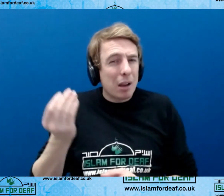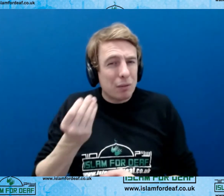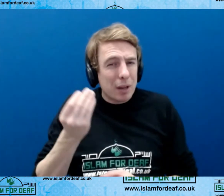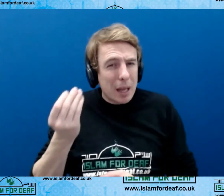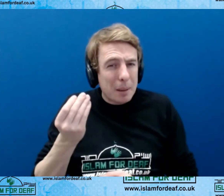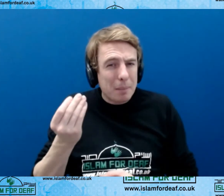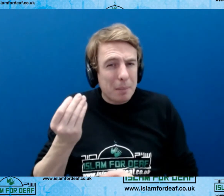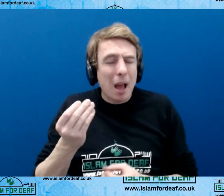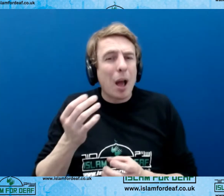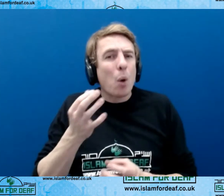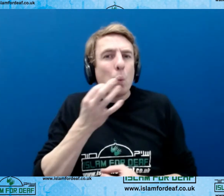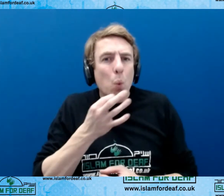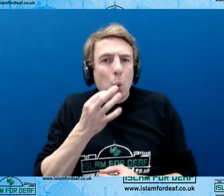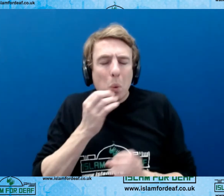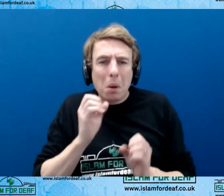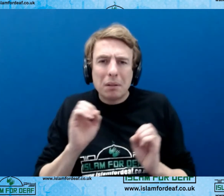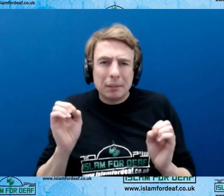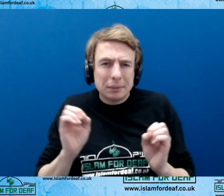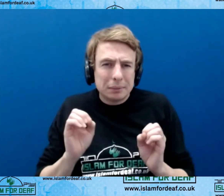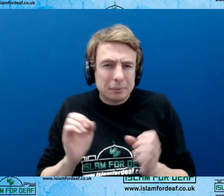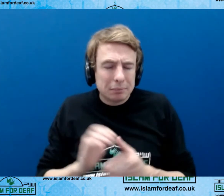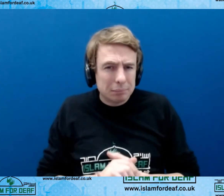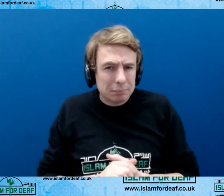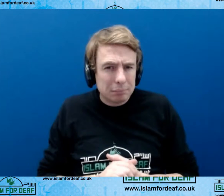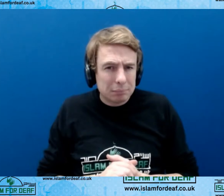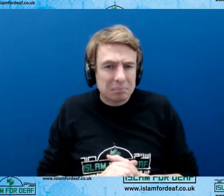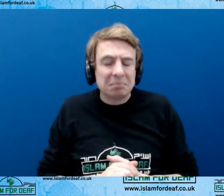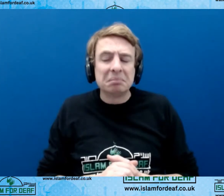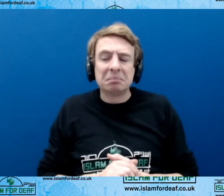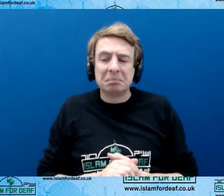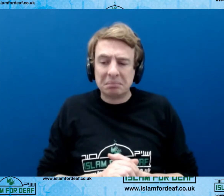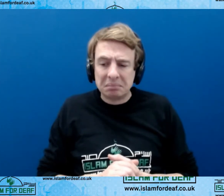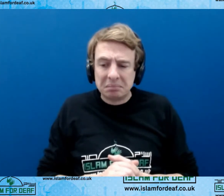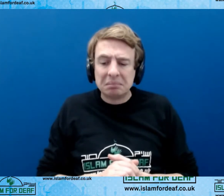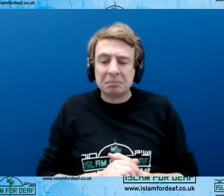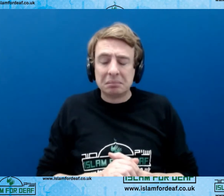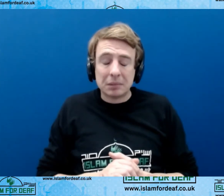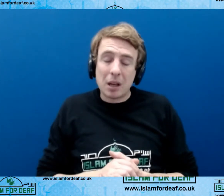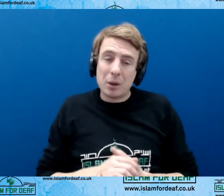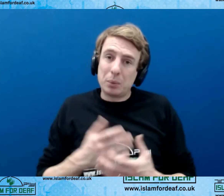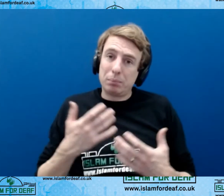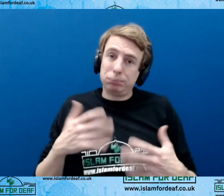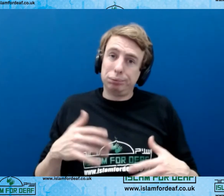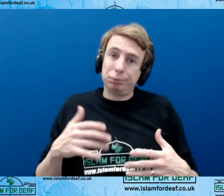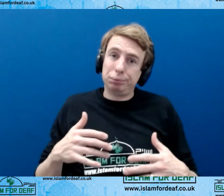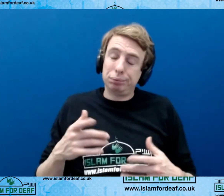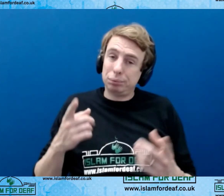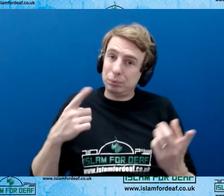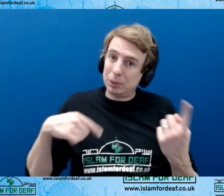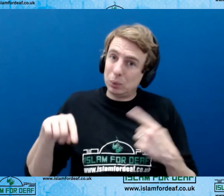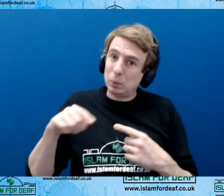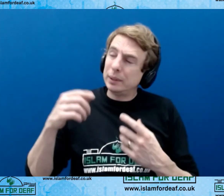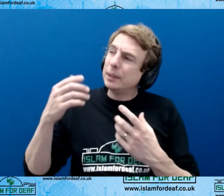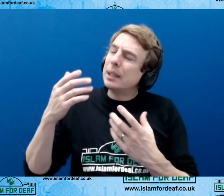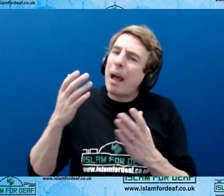أنعم علينا. So we must praise Allah the Most High and give Him thanks for the blessings He bestows upon